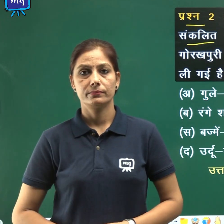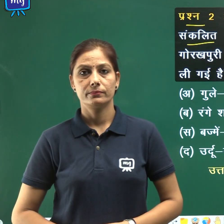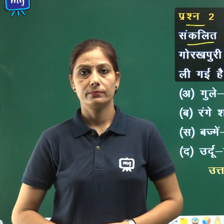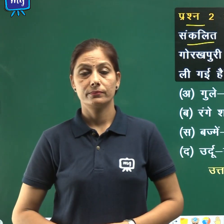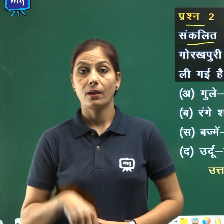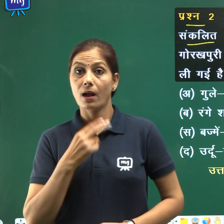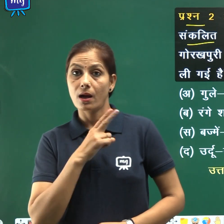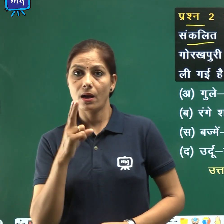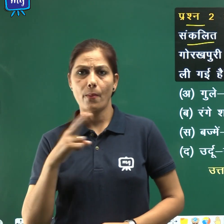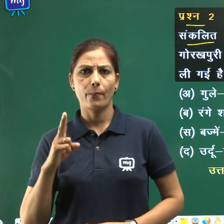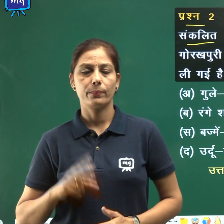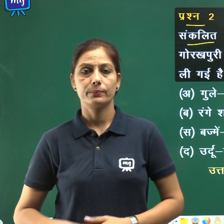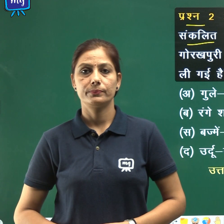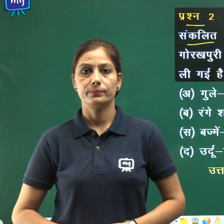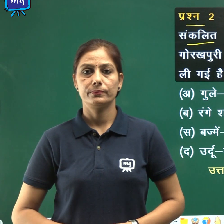रुबाइयां